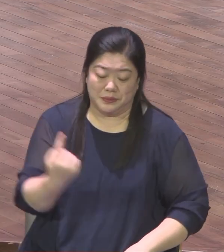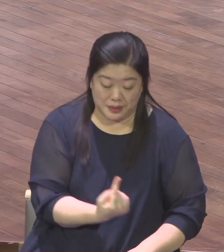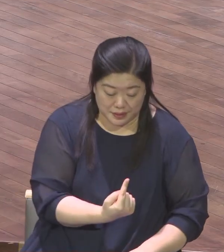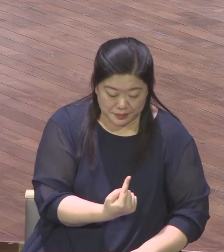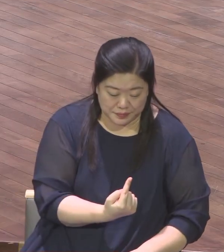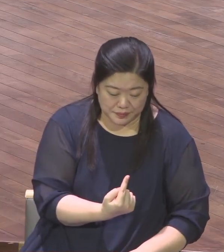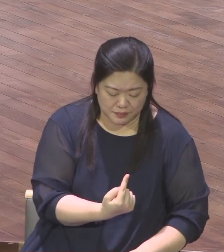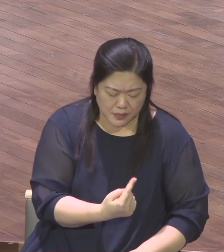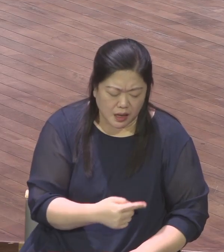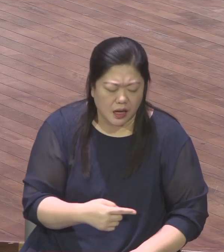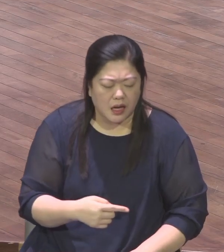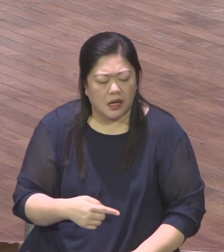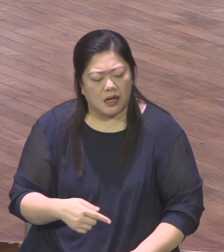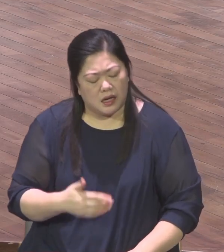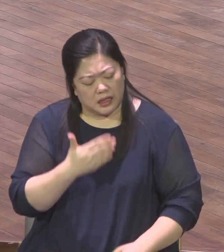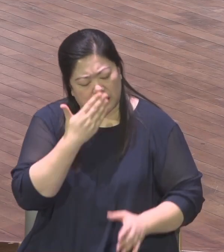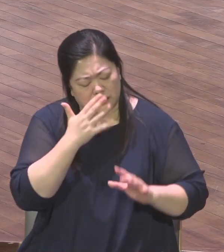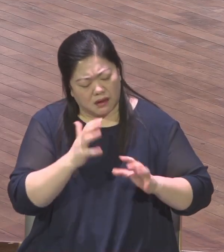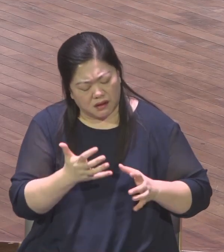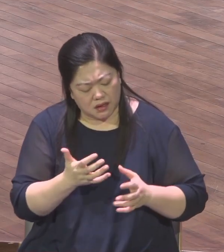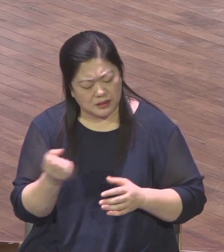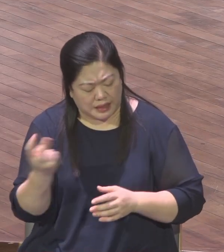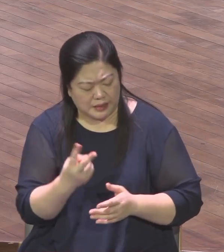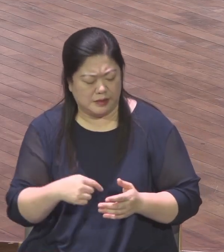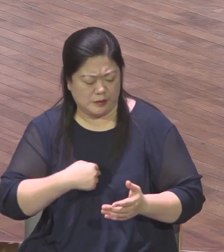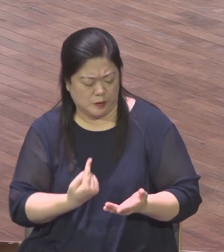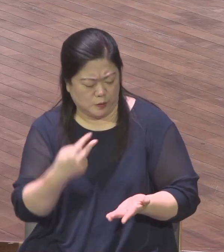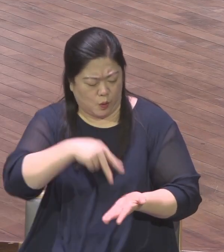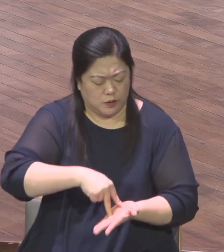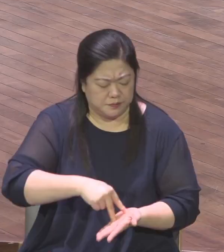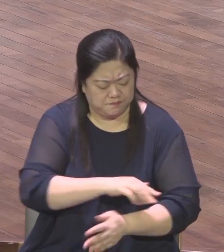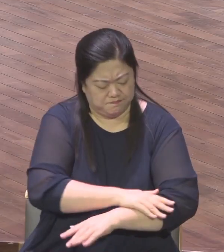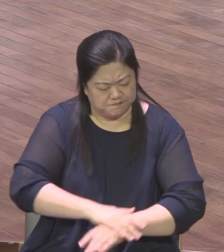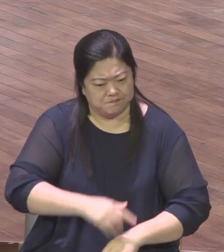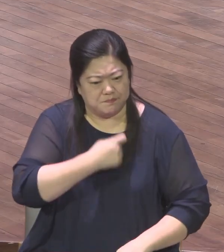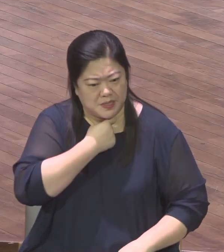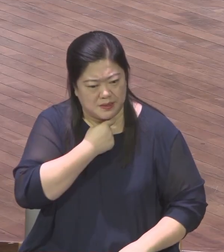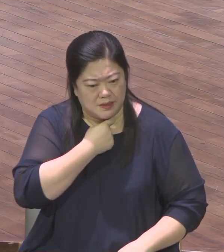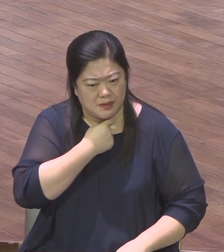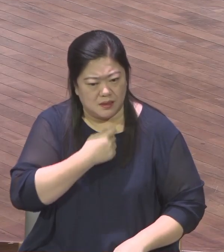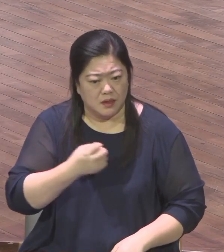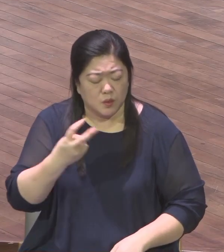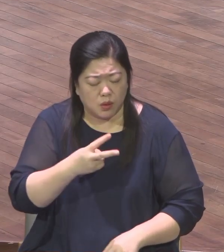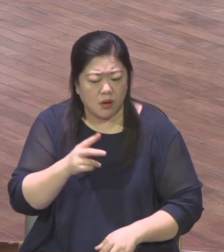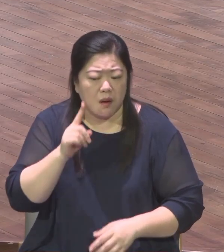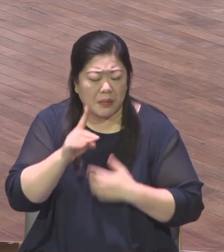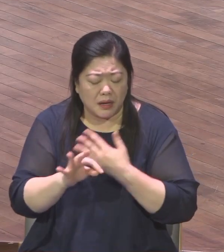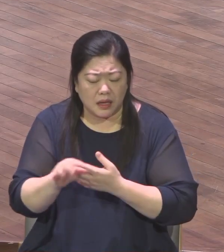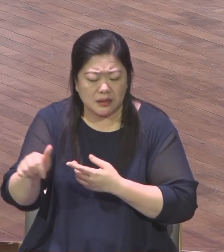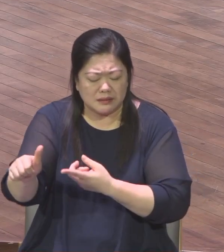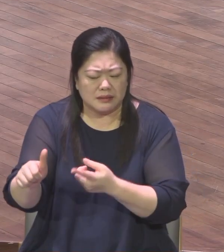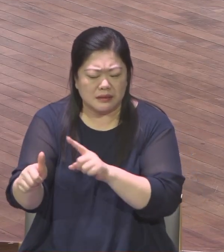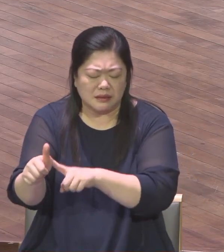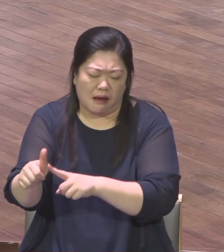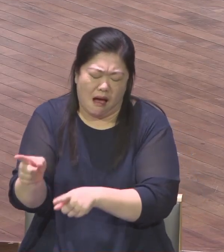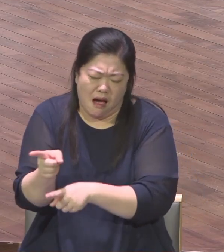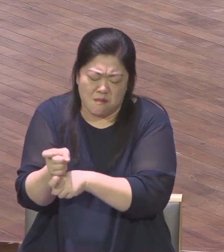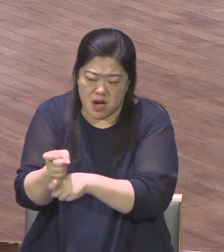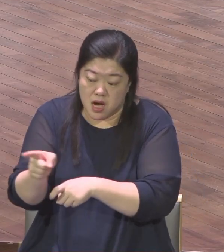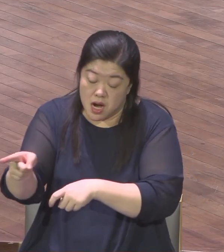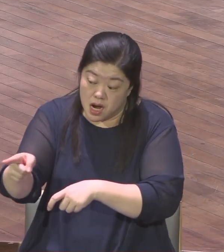사건으로 인해 가지고 이 바벨론의 보복이 두려워서